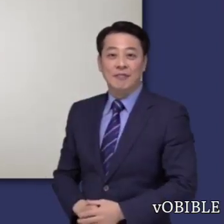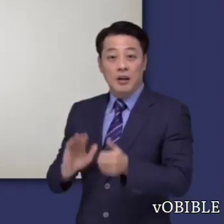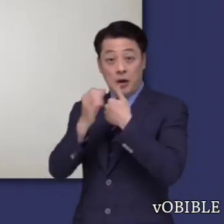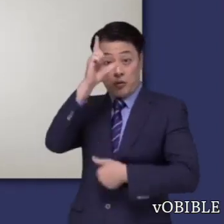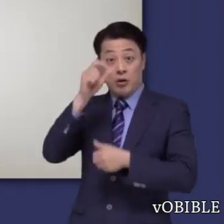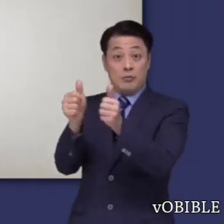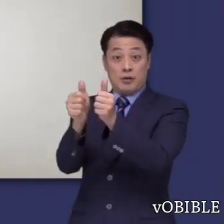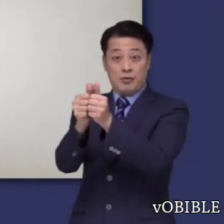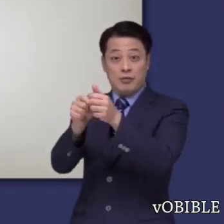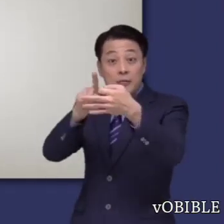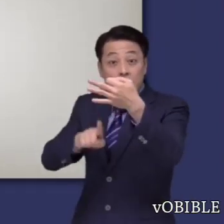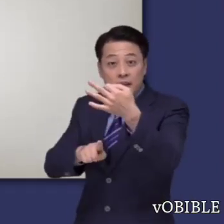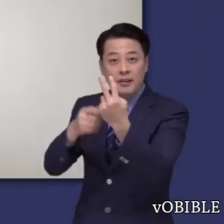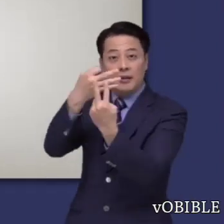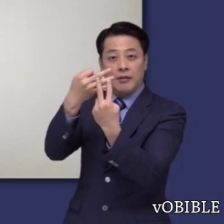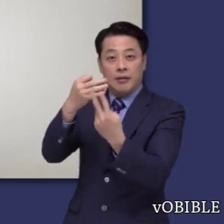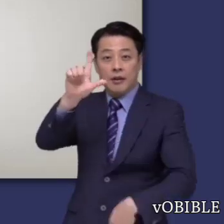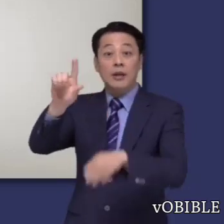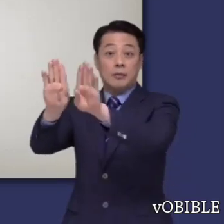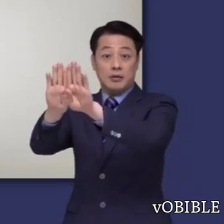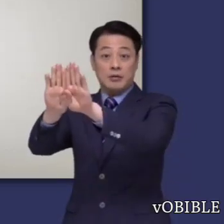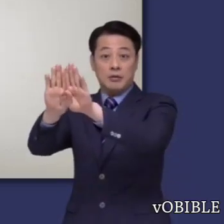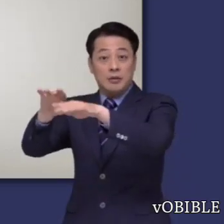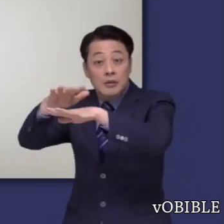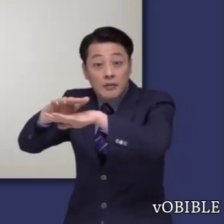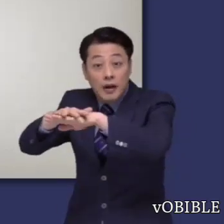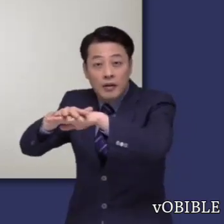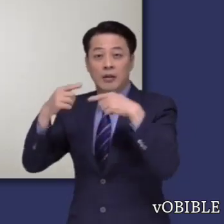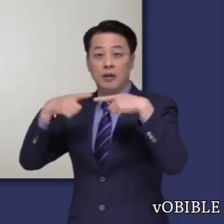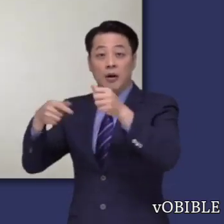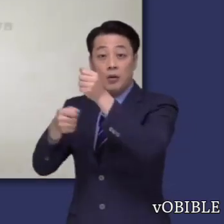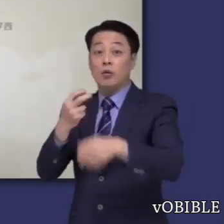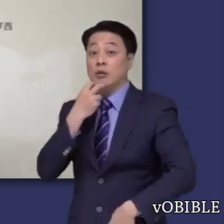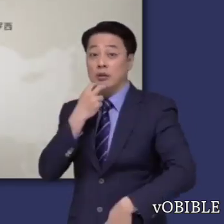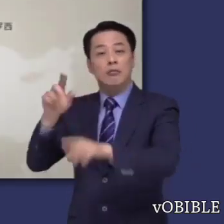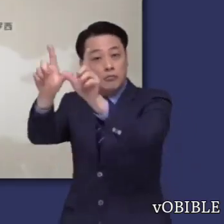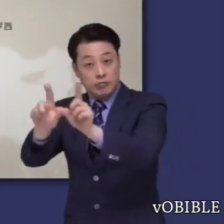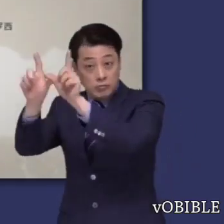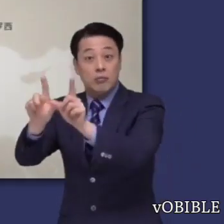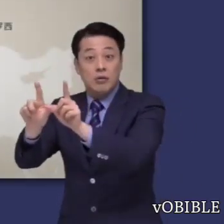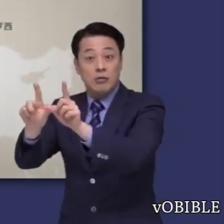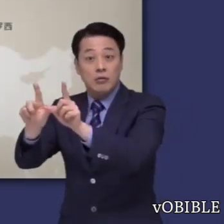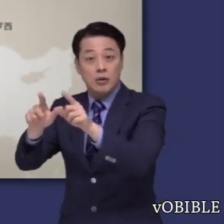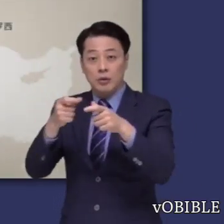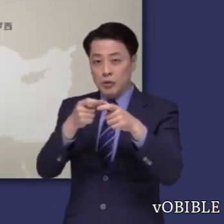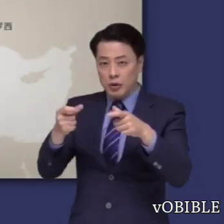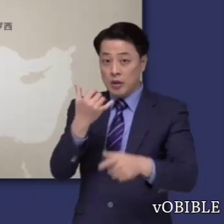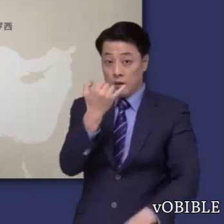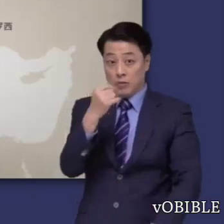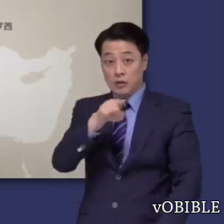这封信是保罗写给他的基督徒好友腓利门的。腓利门住在小亚细亚的哥罗西。